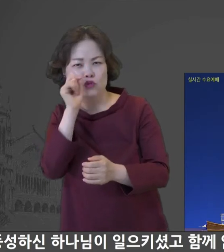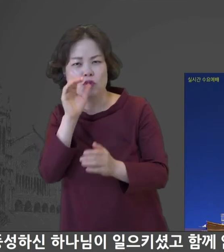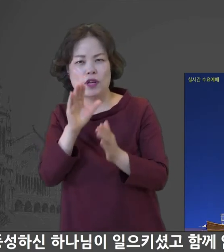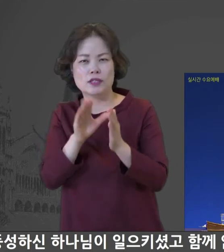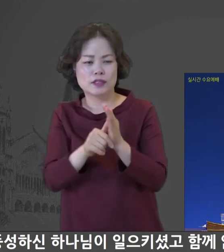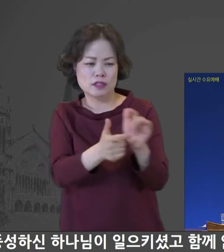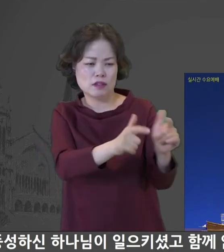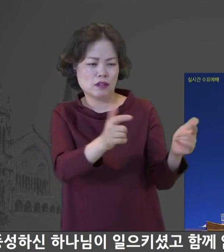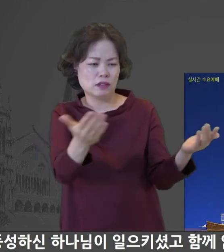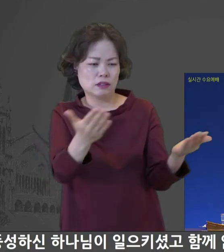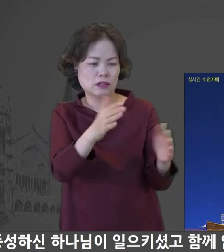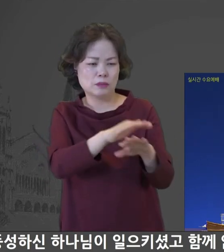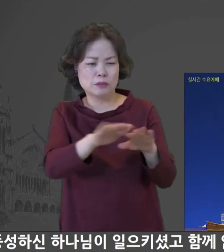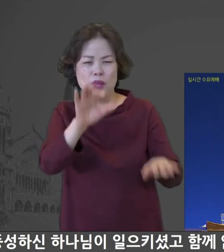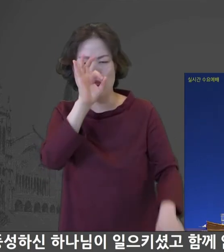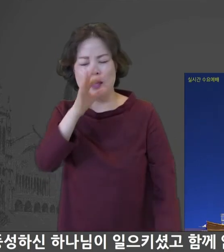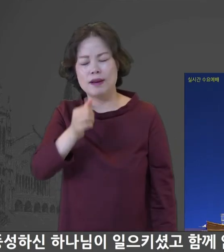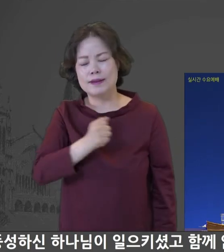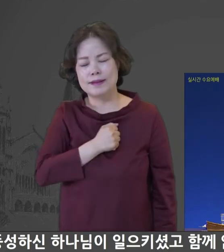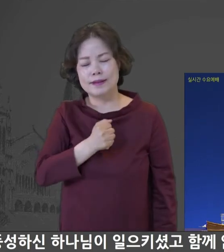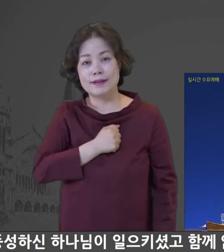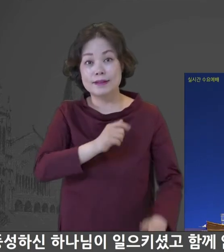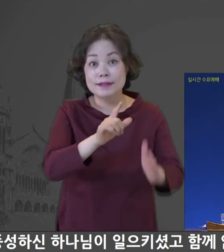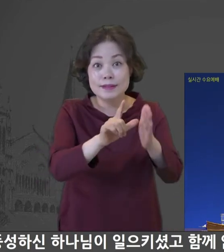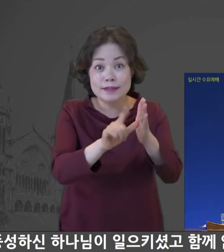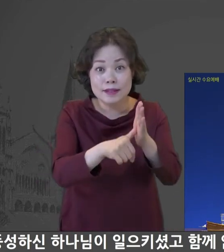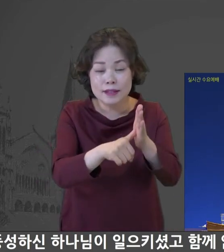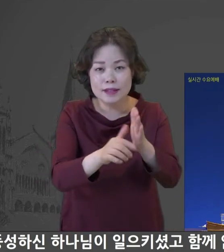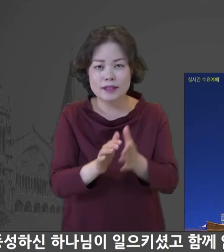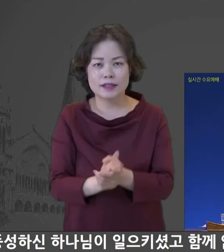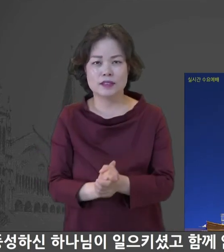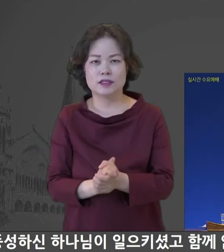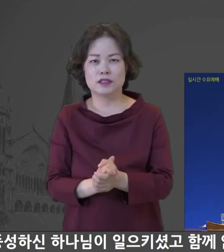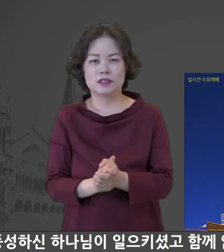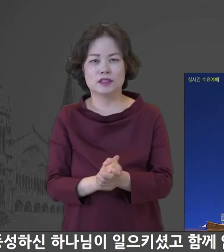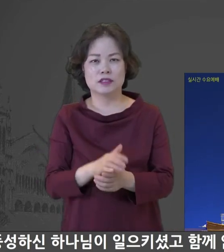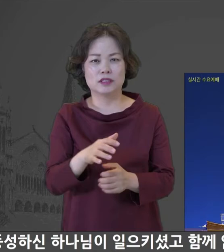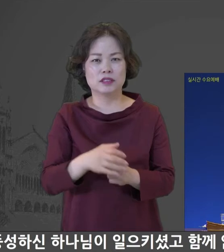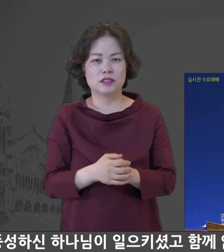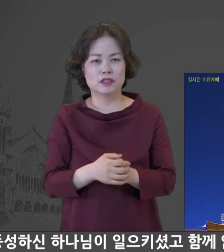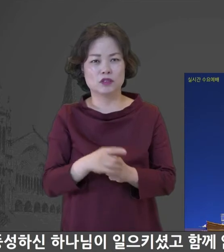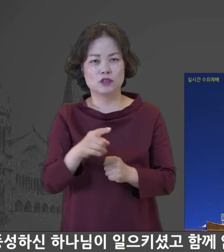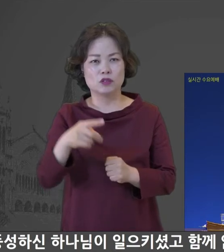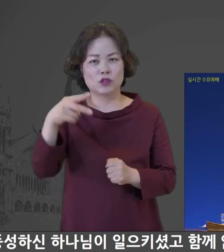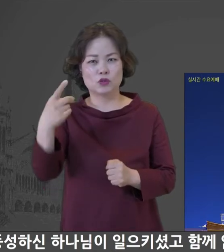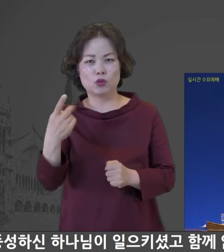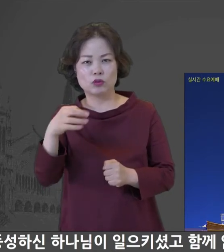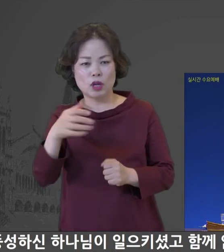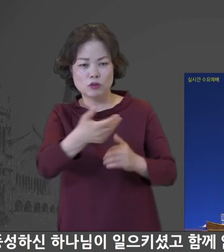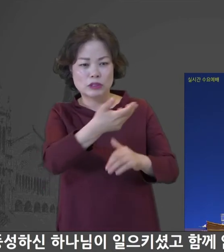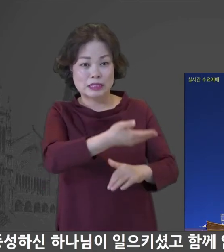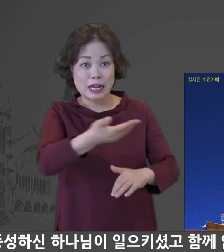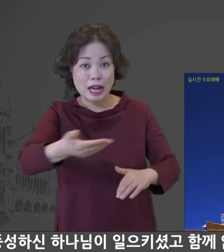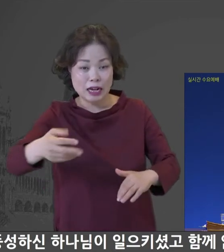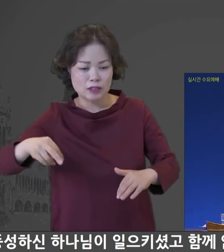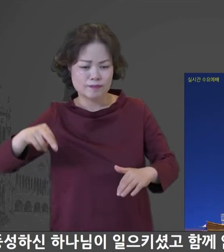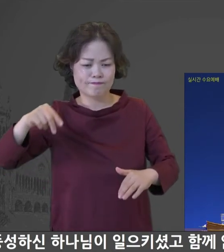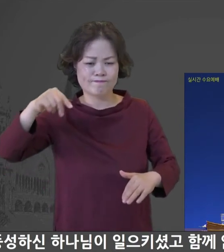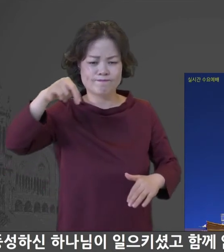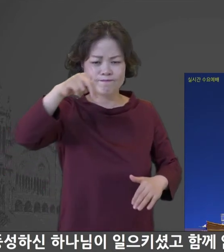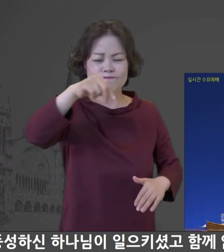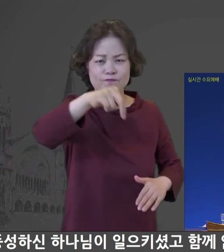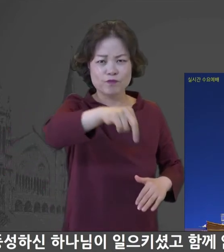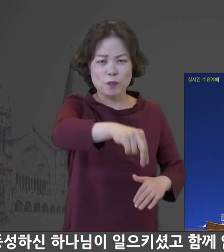여러 가지 일들이 풀리지 않고 답답한 시절에 거기에 이제 도나우강이 있는데요, 도나우강 다리를 이렇게 건너가면서